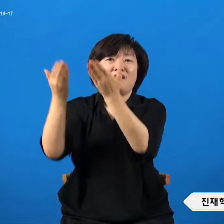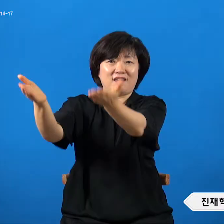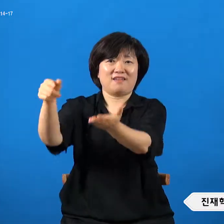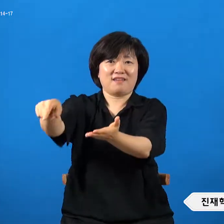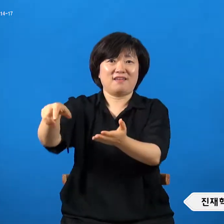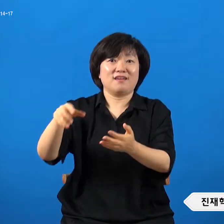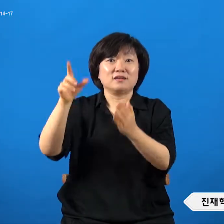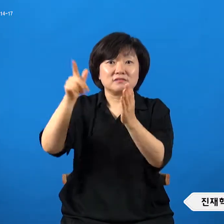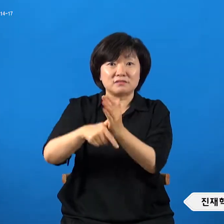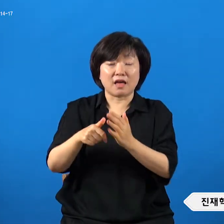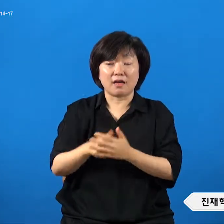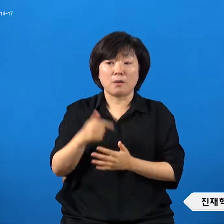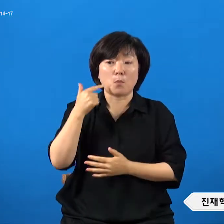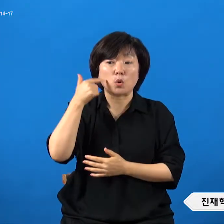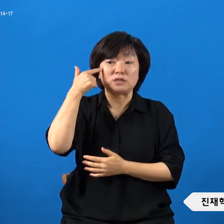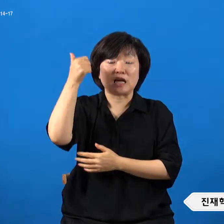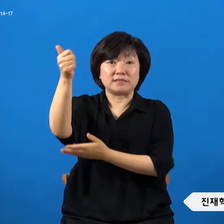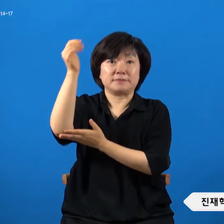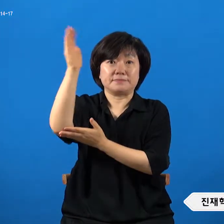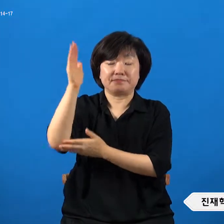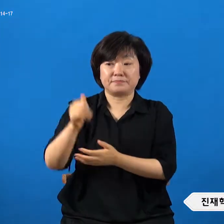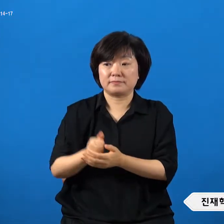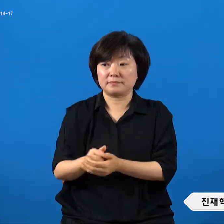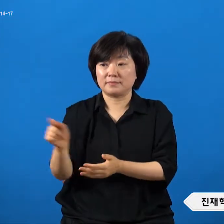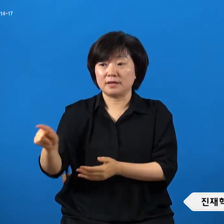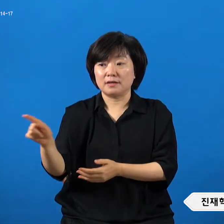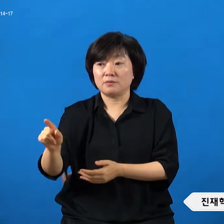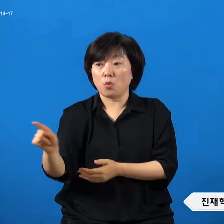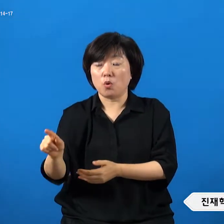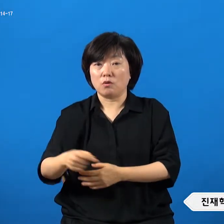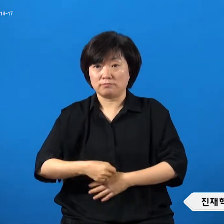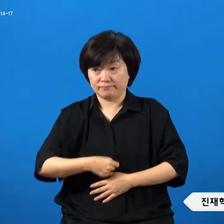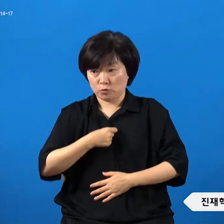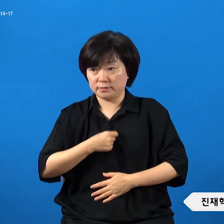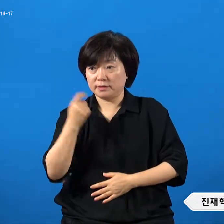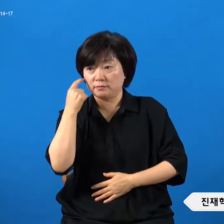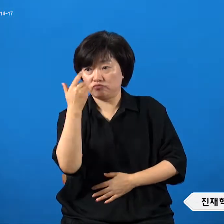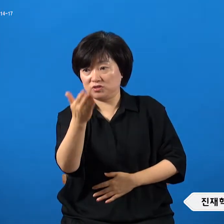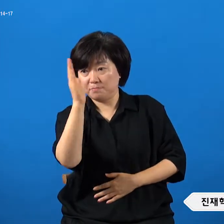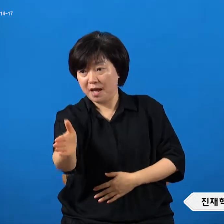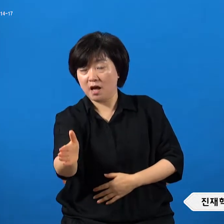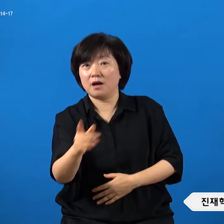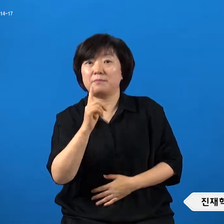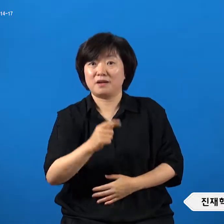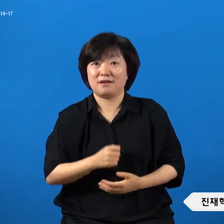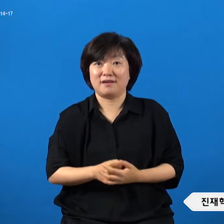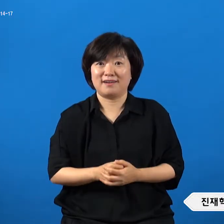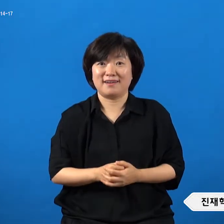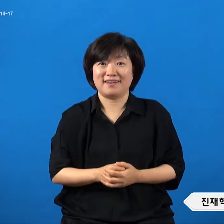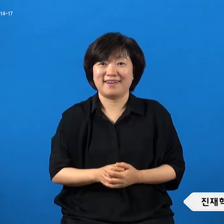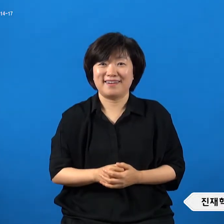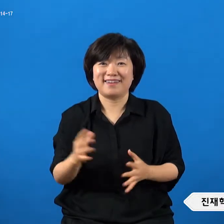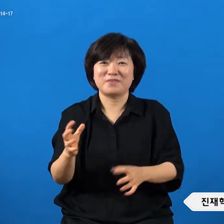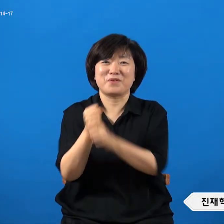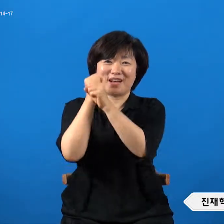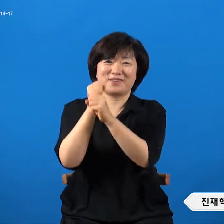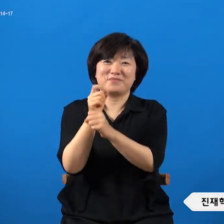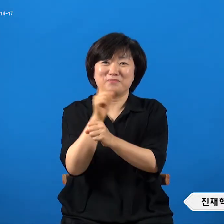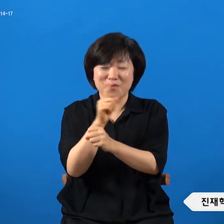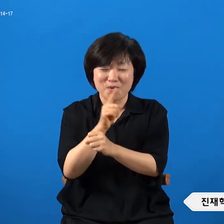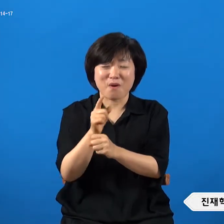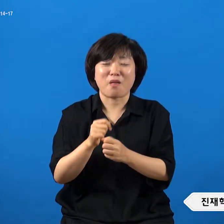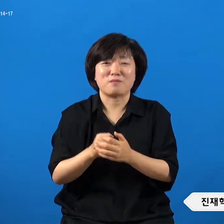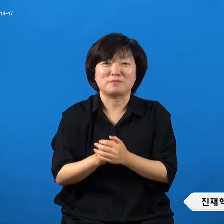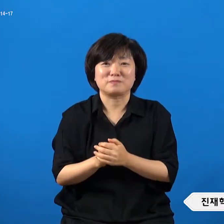지침이 있었다고 합니다. 소위 말해서 묻지 말라라는 원칙입니다. 10가지로 요약할 수